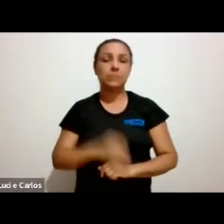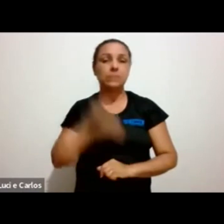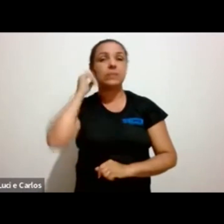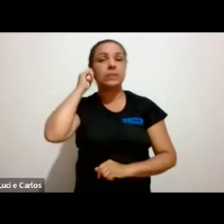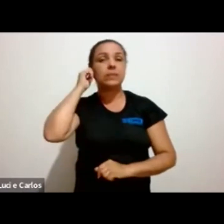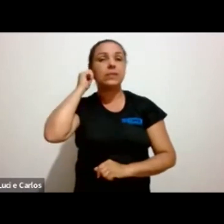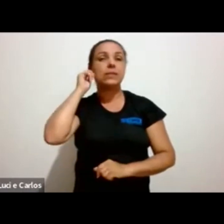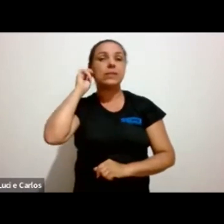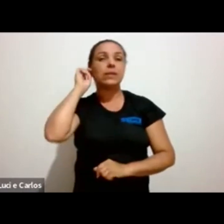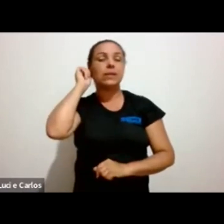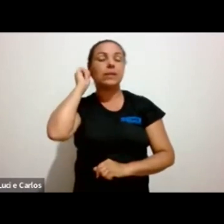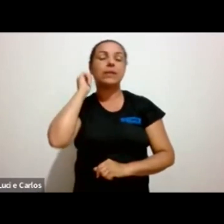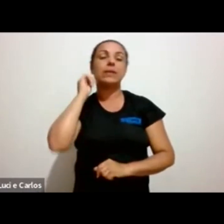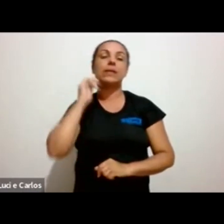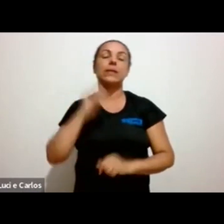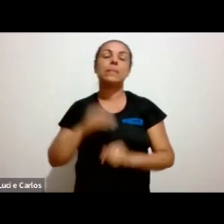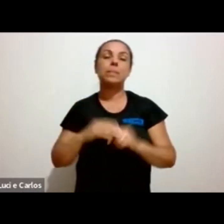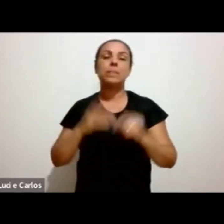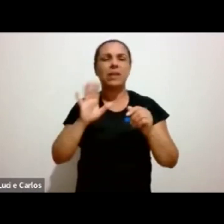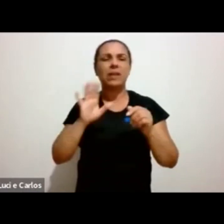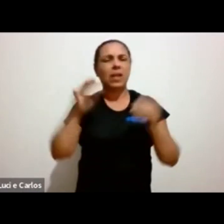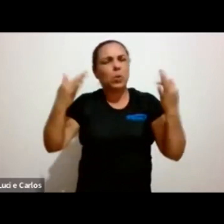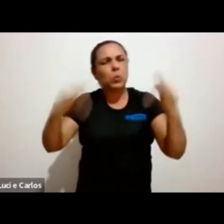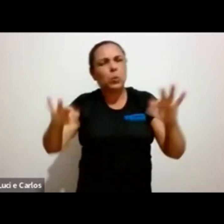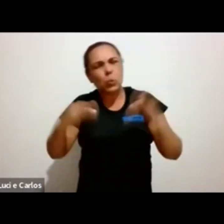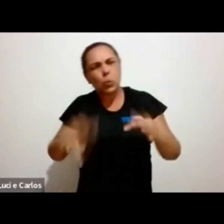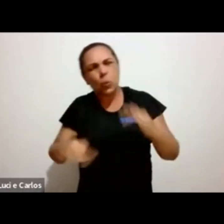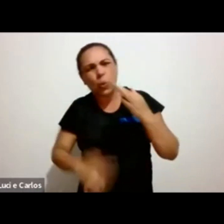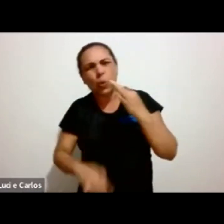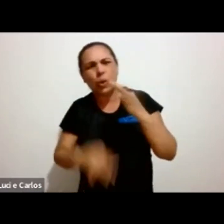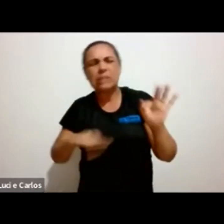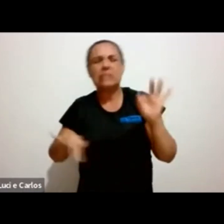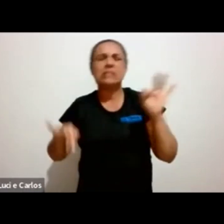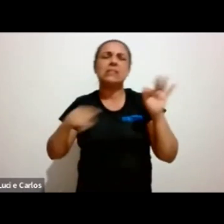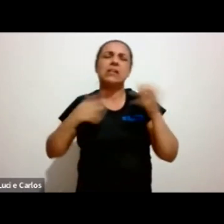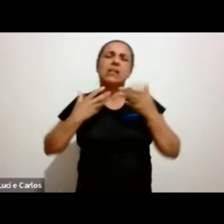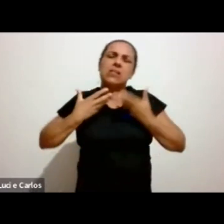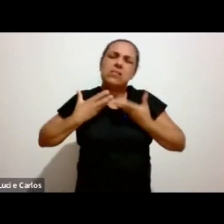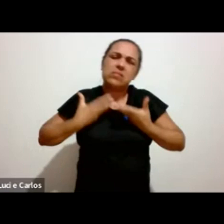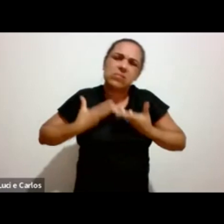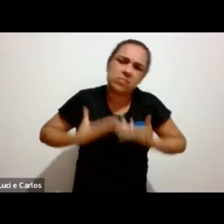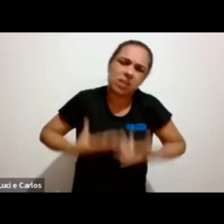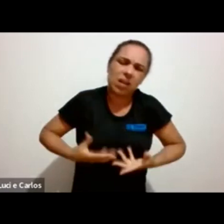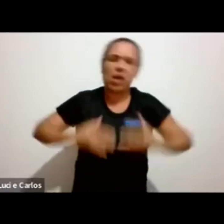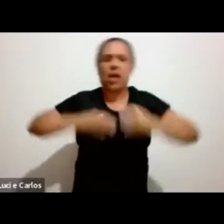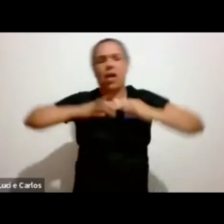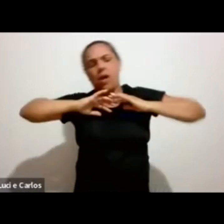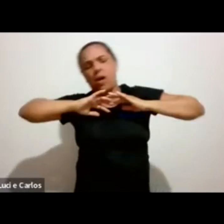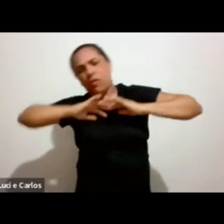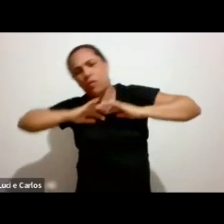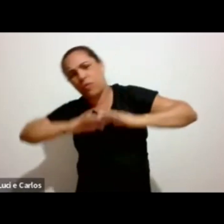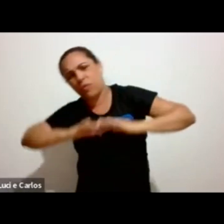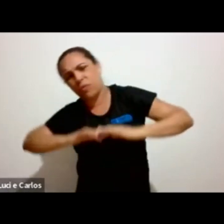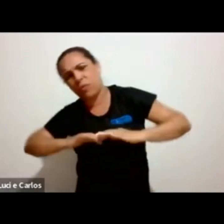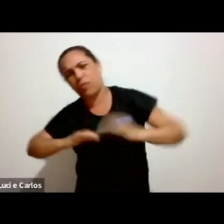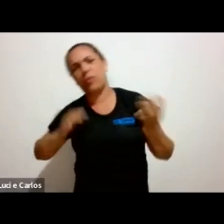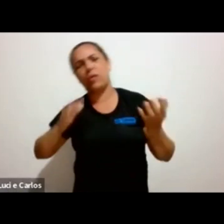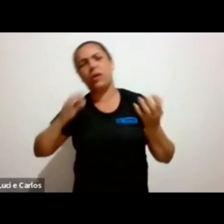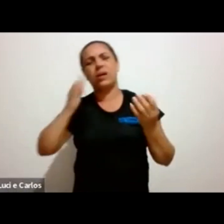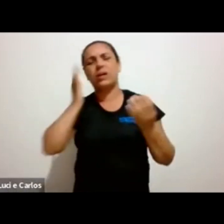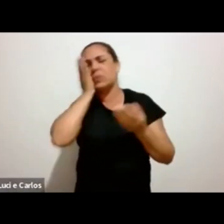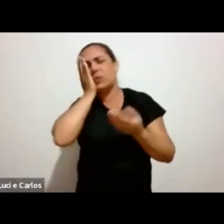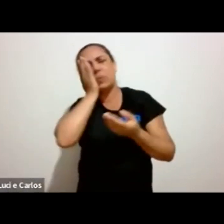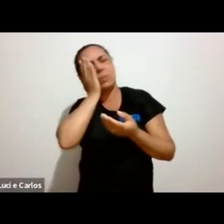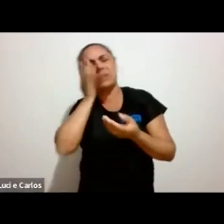Como que se não bastasse as dores e a fadiga e o cansaço que eu estava dizendo aí, um sono não